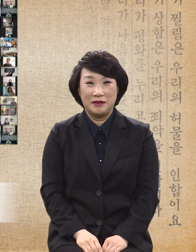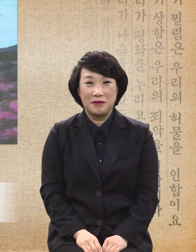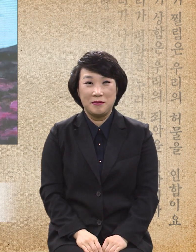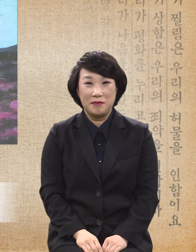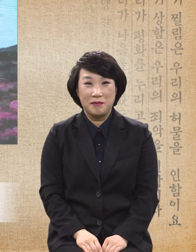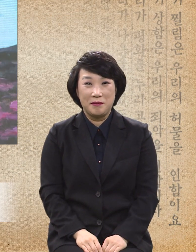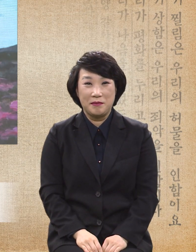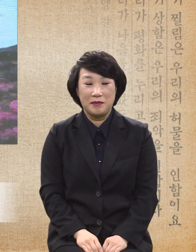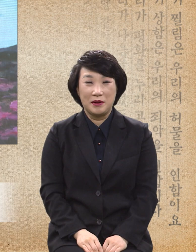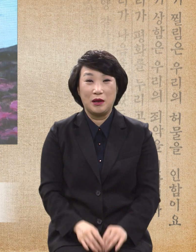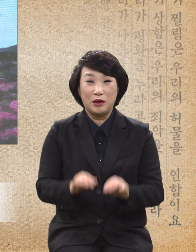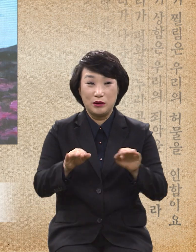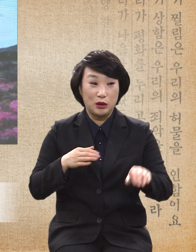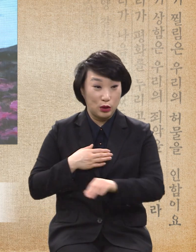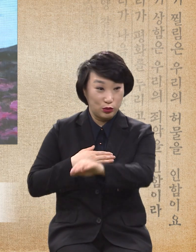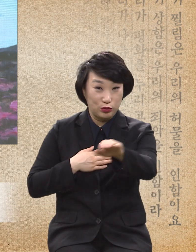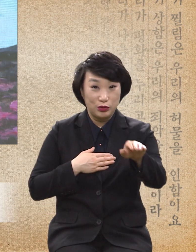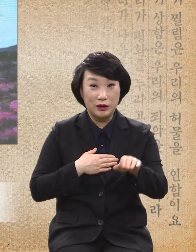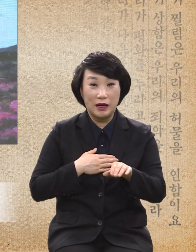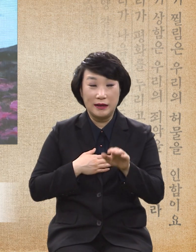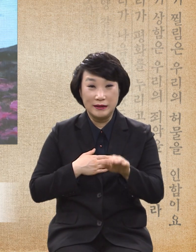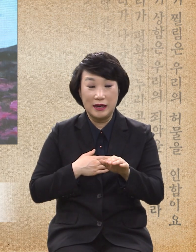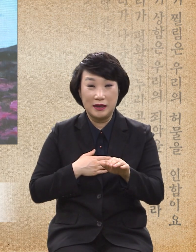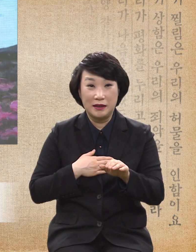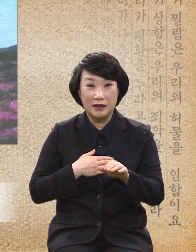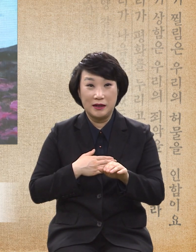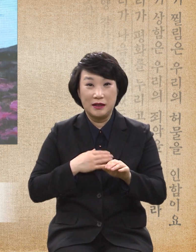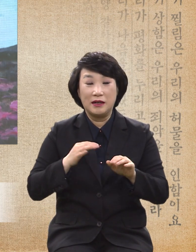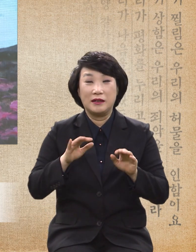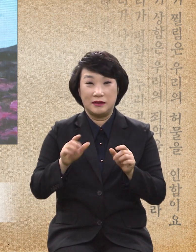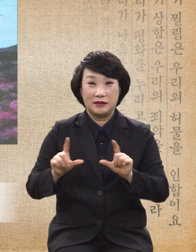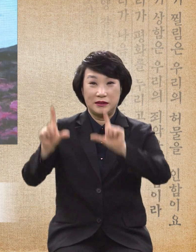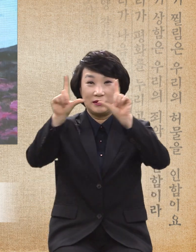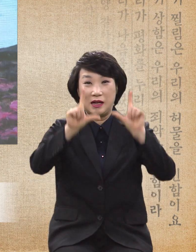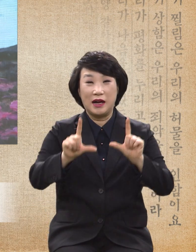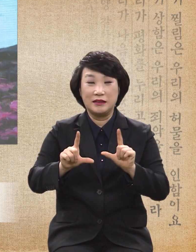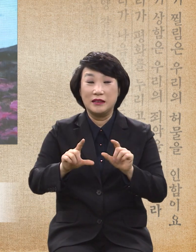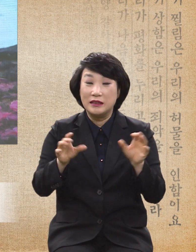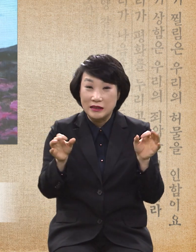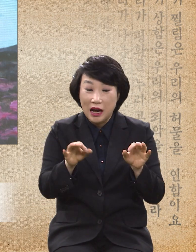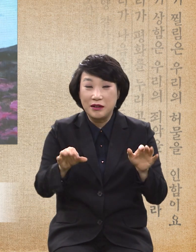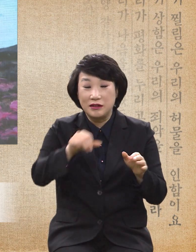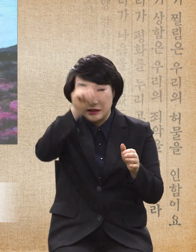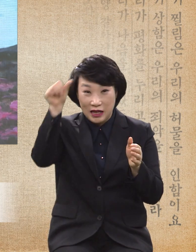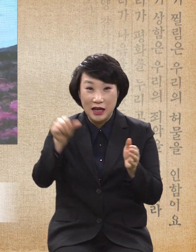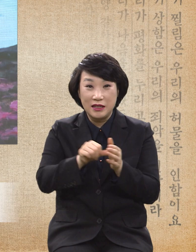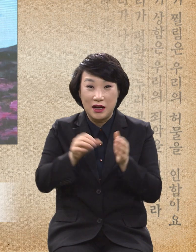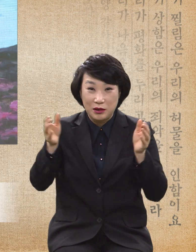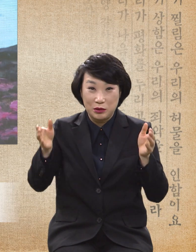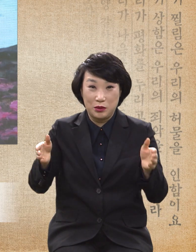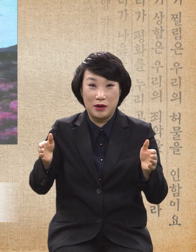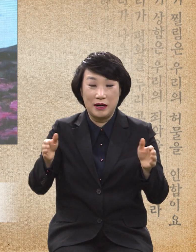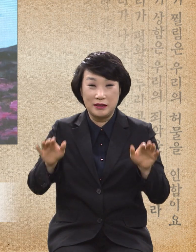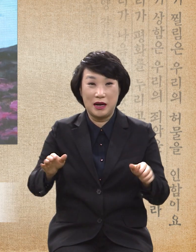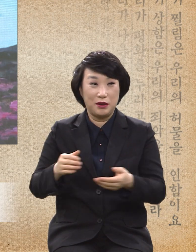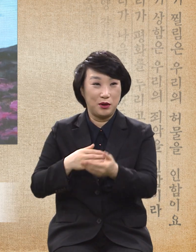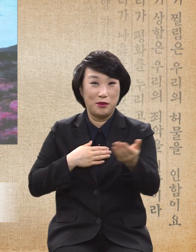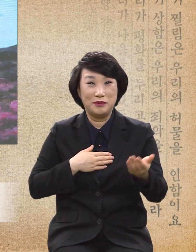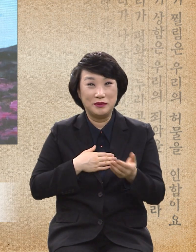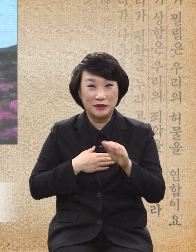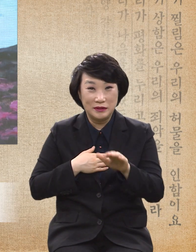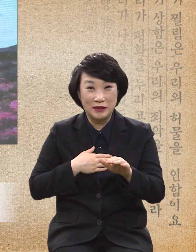예. 그런데 우리가 보세요. 이 짧게 살아가는 이 세상에